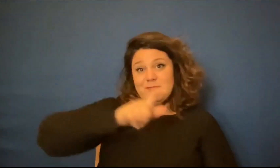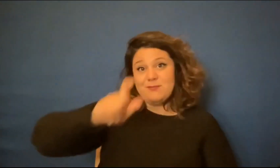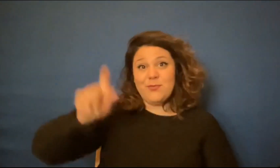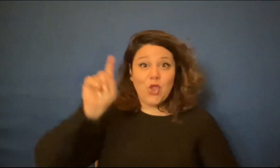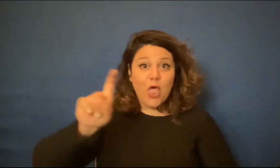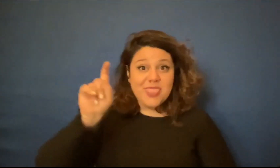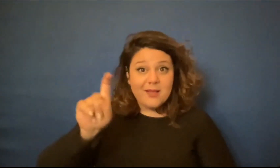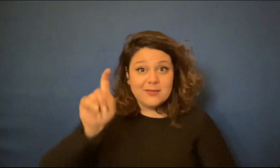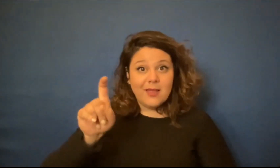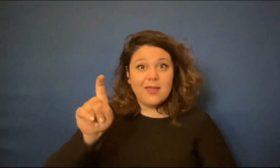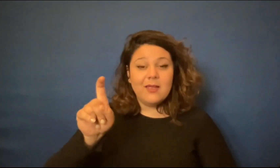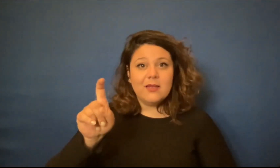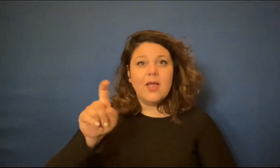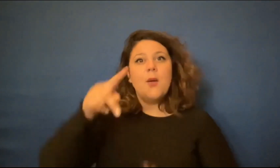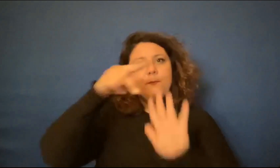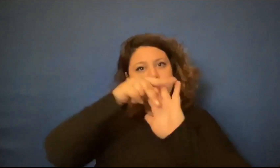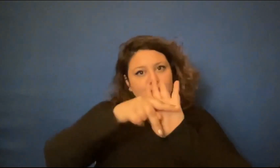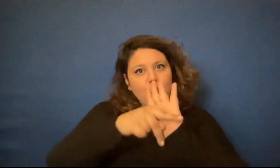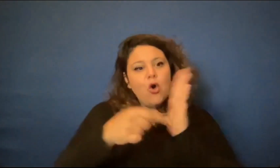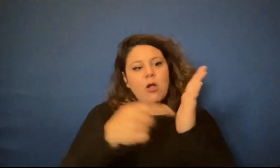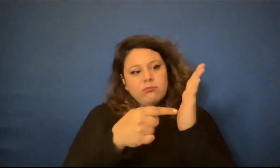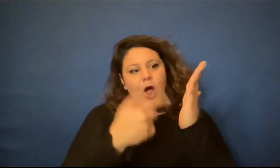sean conocedores del protocolo y que